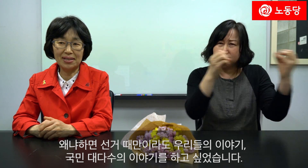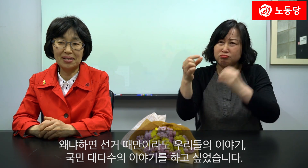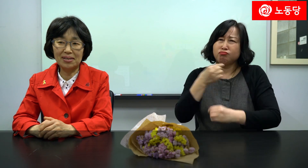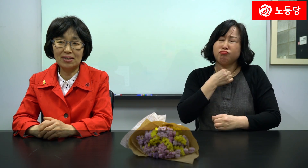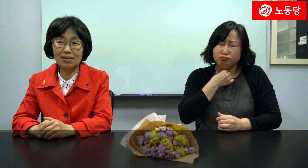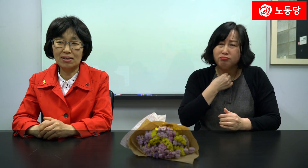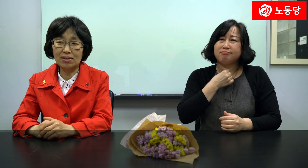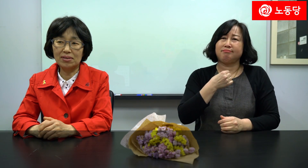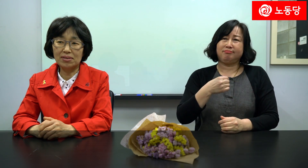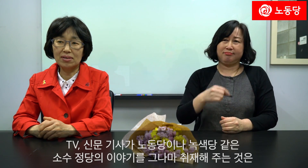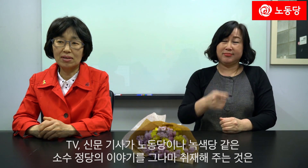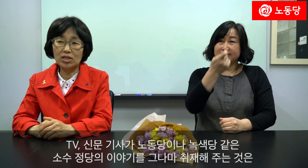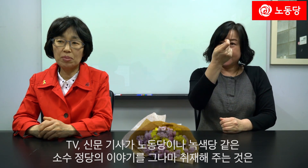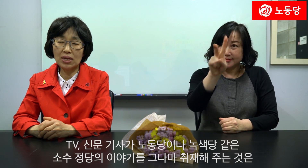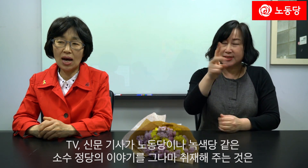싶었습니다.